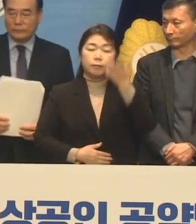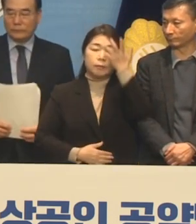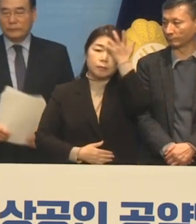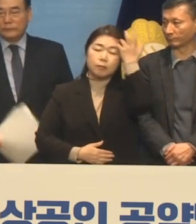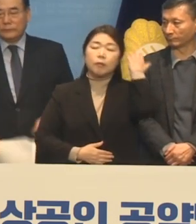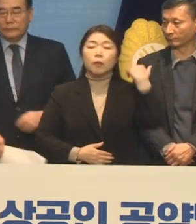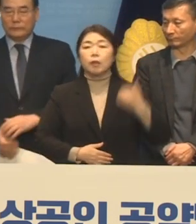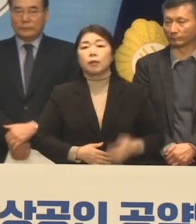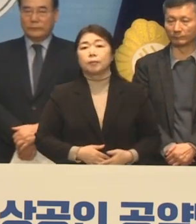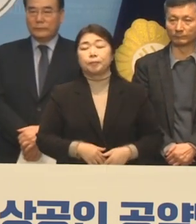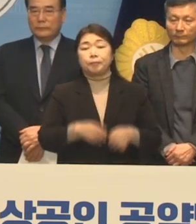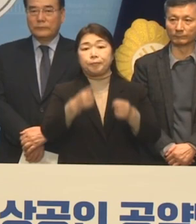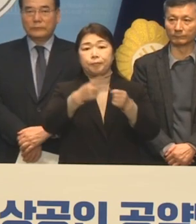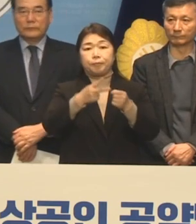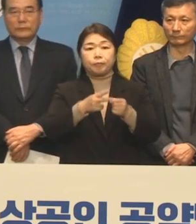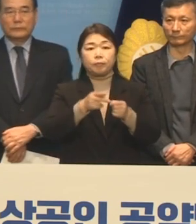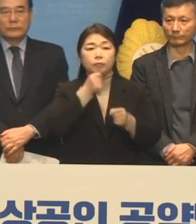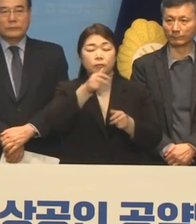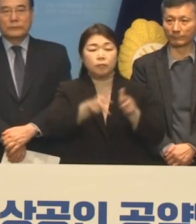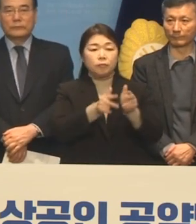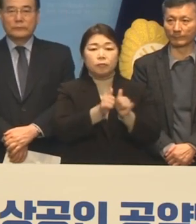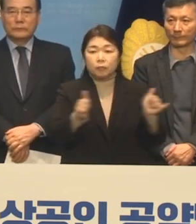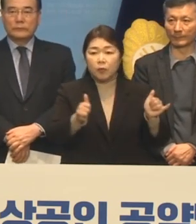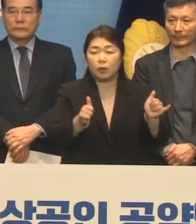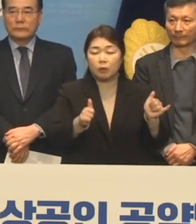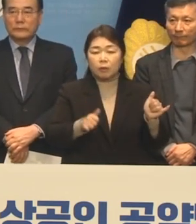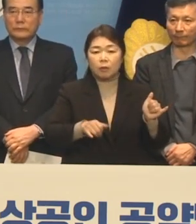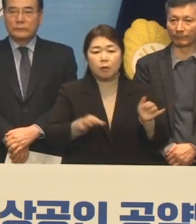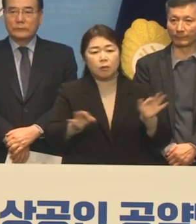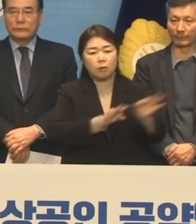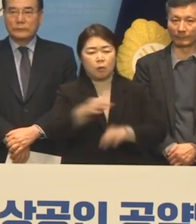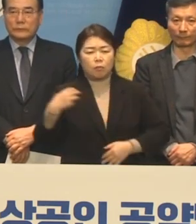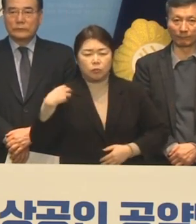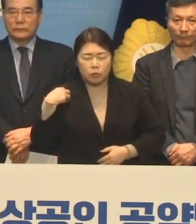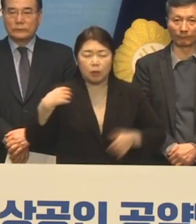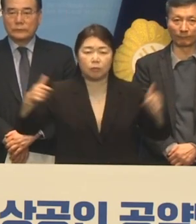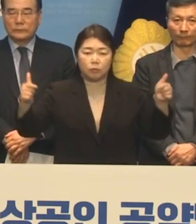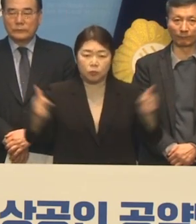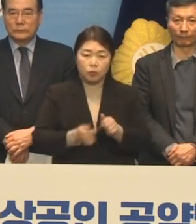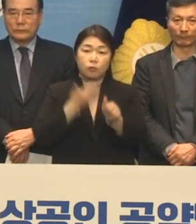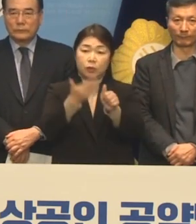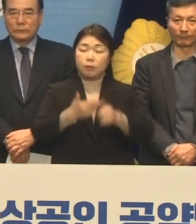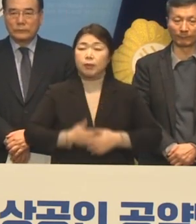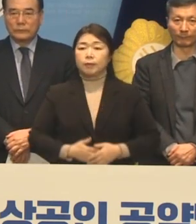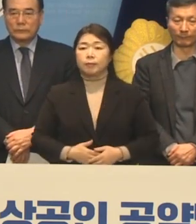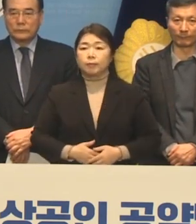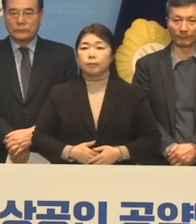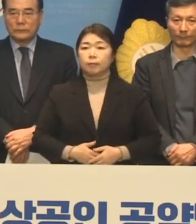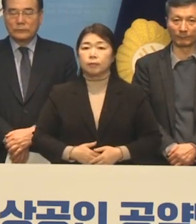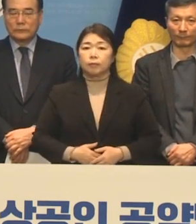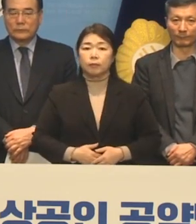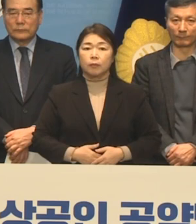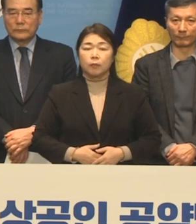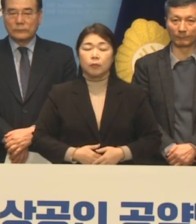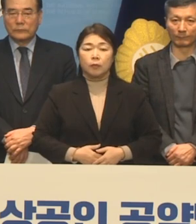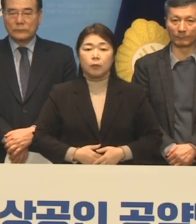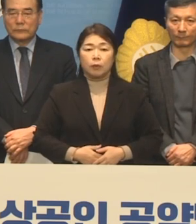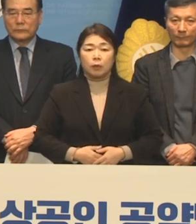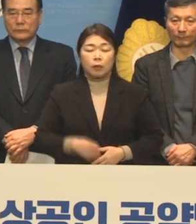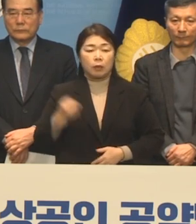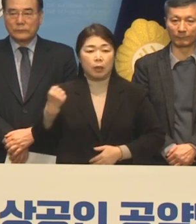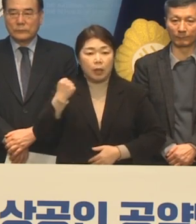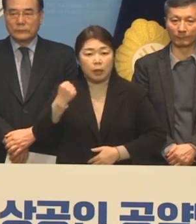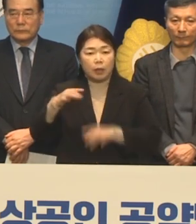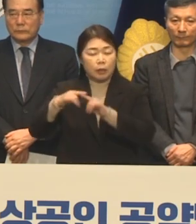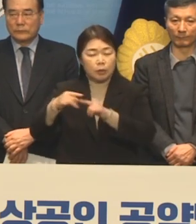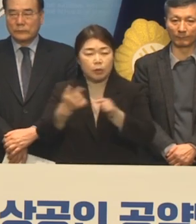네, 둘째, 소상공인 자영업자들의 경영 부담을 대폭 덜어드리겠습니다. 소상공인 에너지 비용 지원을